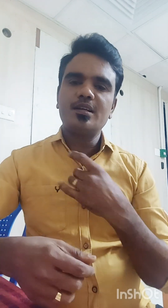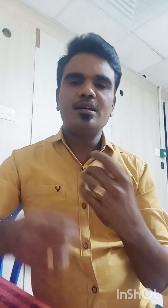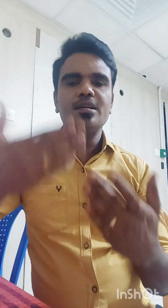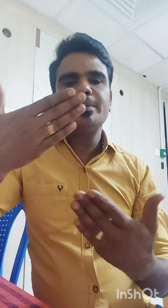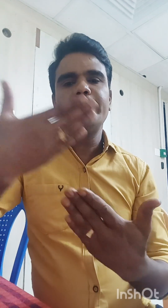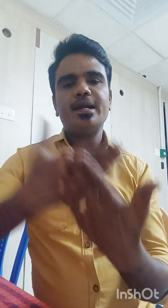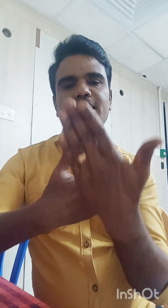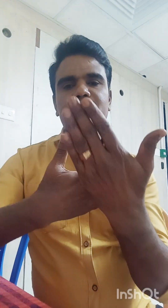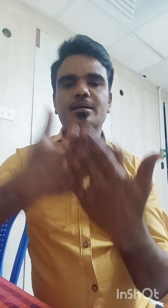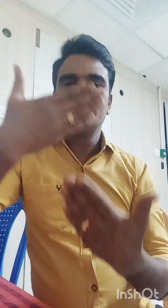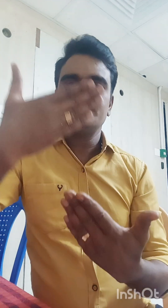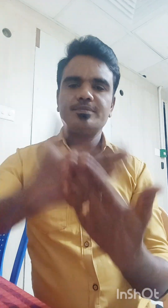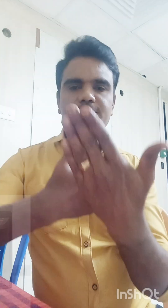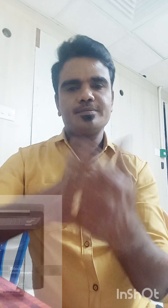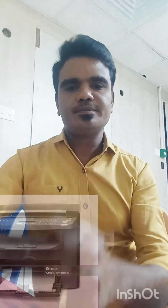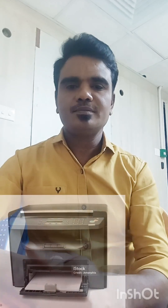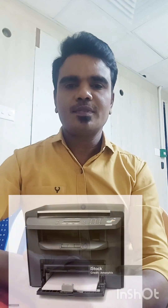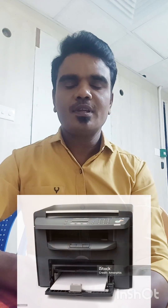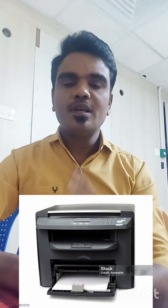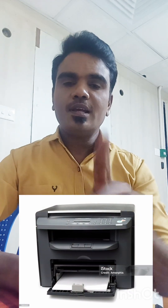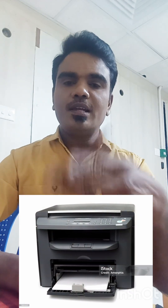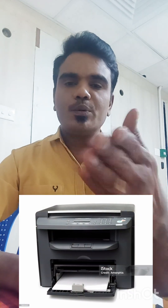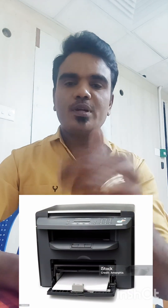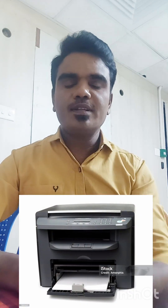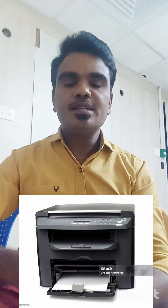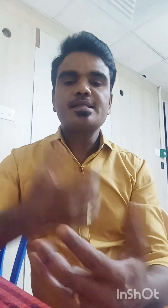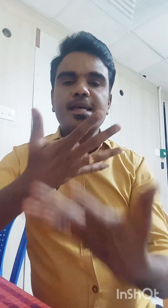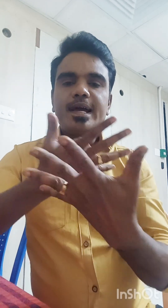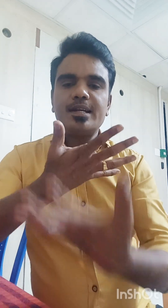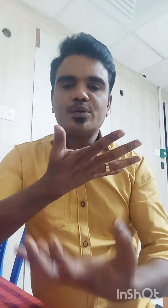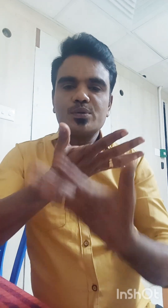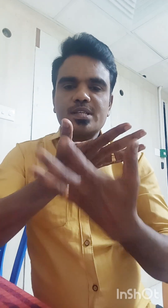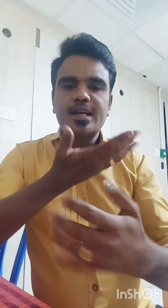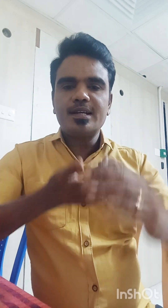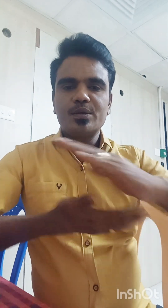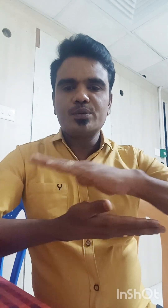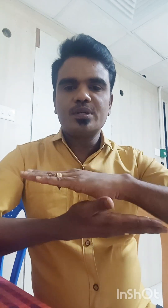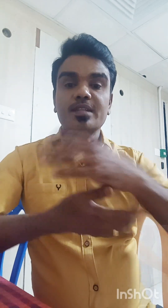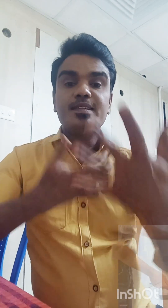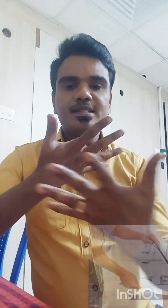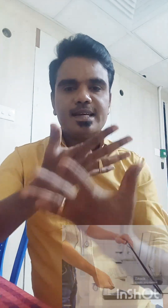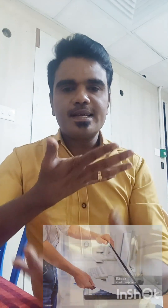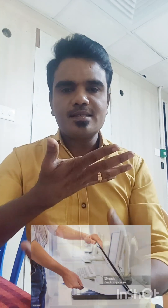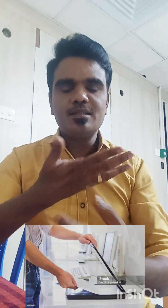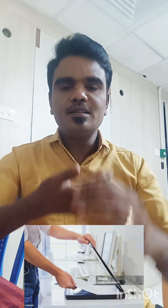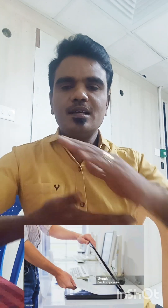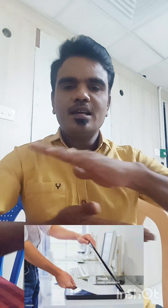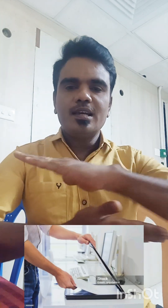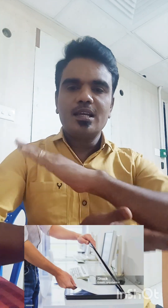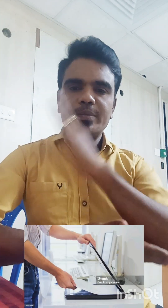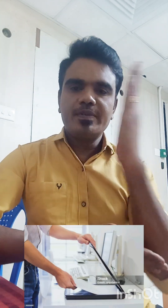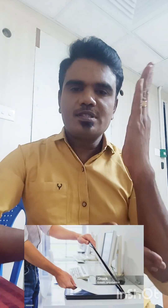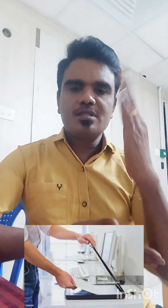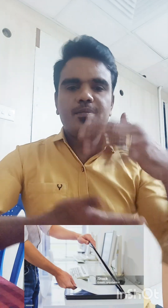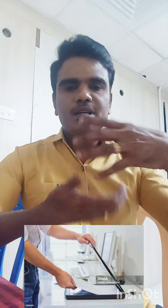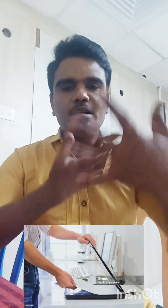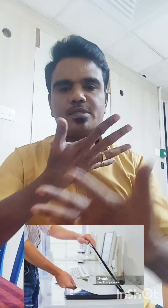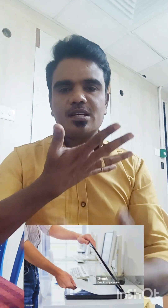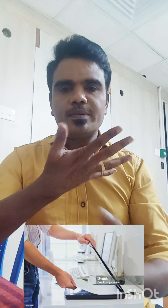இது பிரிண்ட். இல்லை உங்களுக்கு வந்து ஸ்கேன் எடுக்கணும். இது வந்து ஜெராக்ஸு. இப்படி வச்சுட்டு இப்படி காமிச்சிங்க அப்படின்னா அது